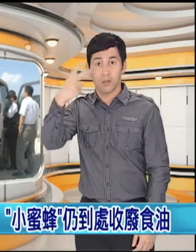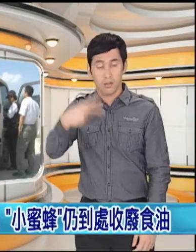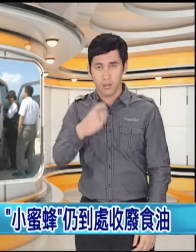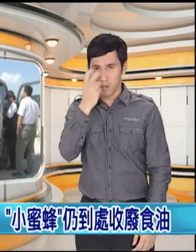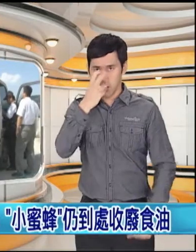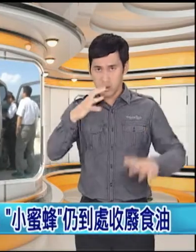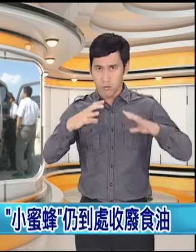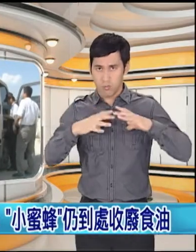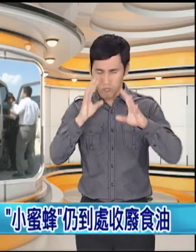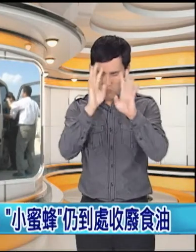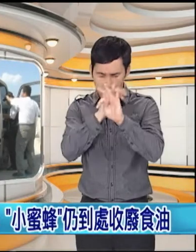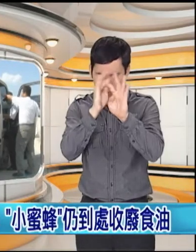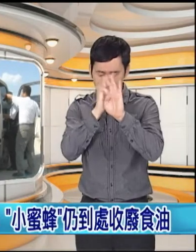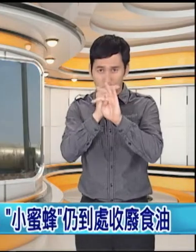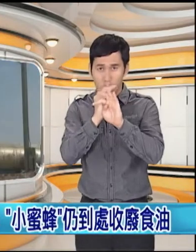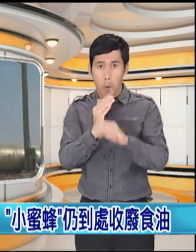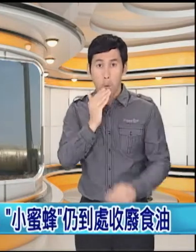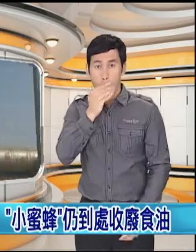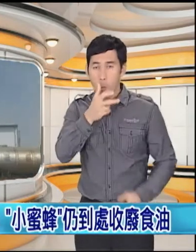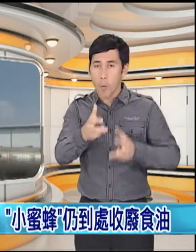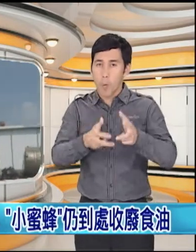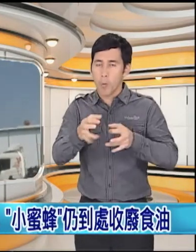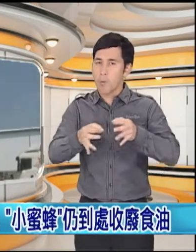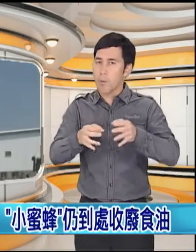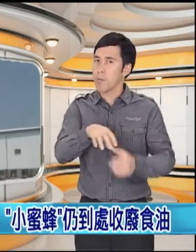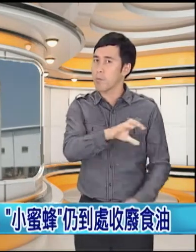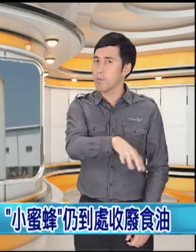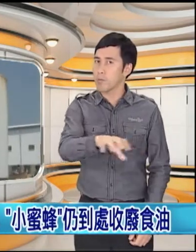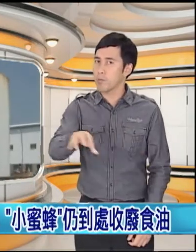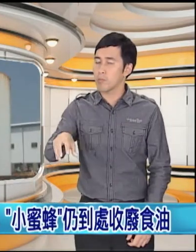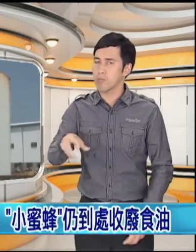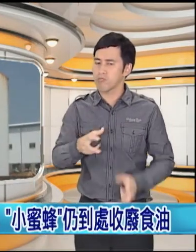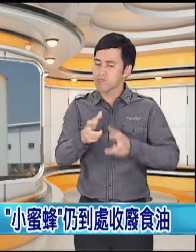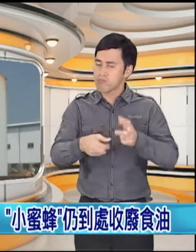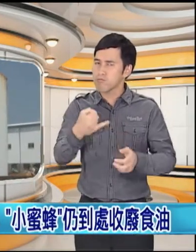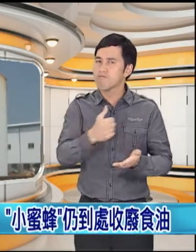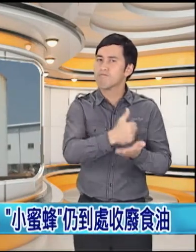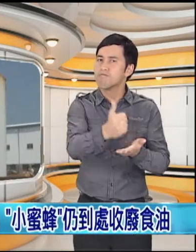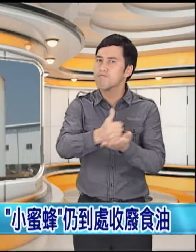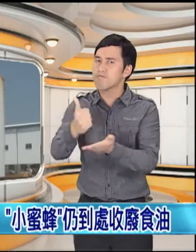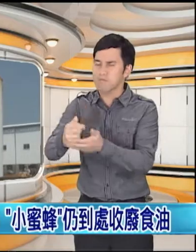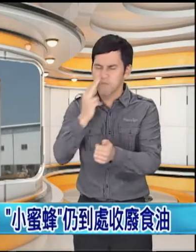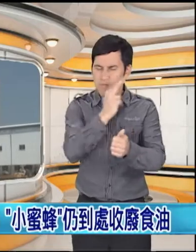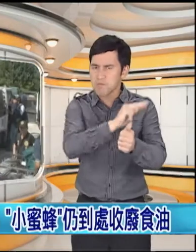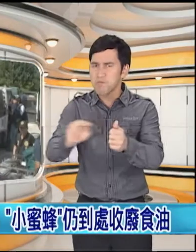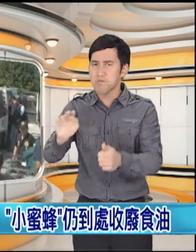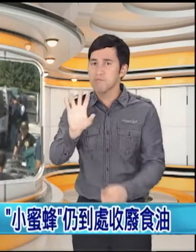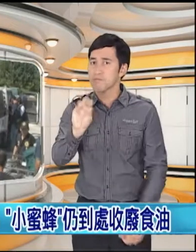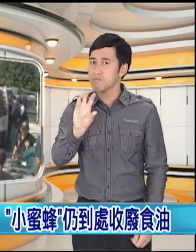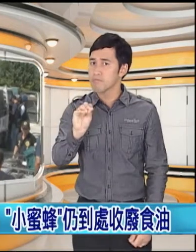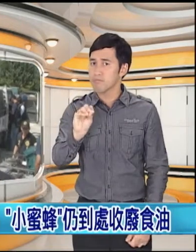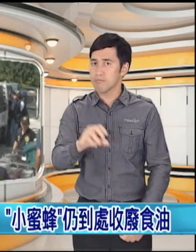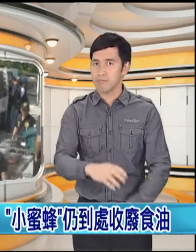将追查地下油行是否也是最近几波黑心油的来源之一。